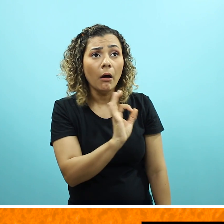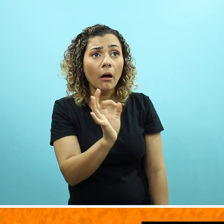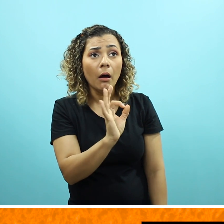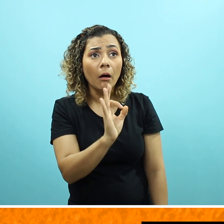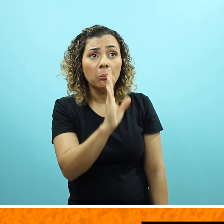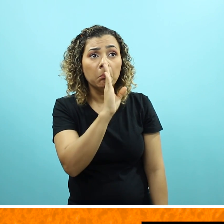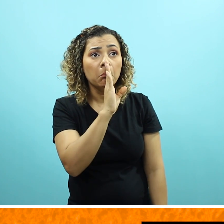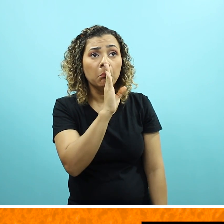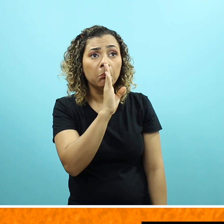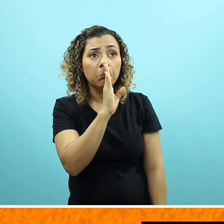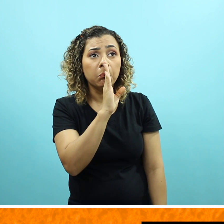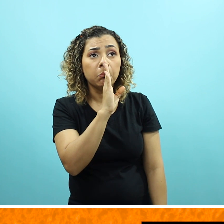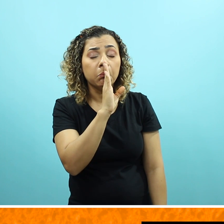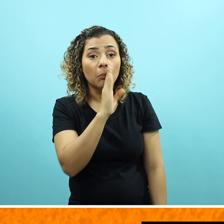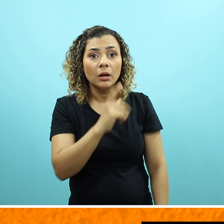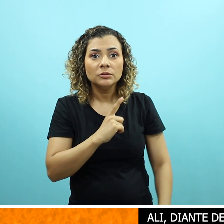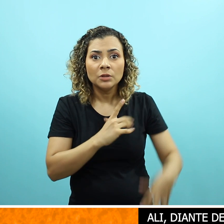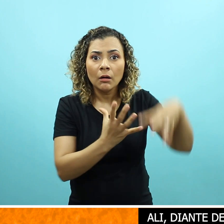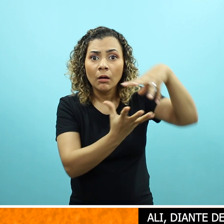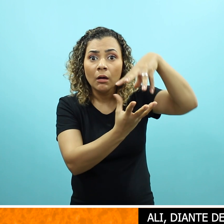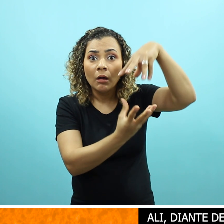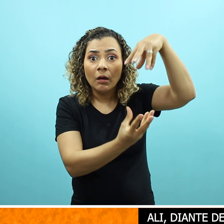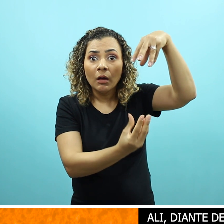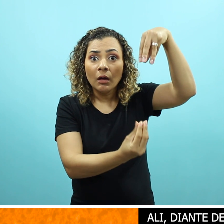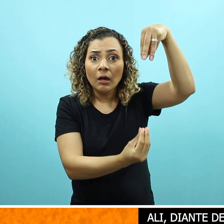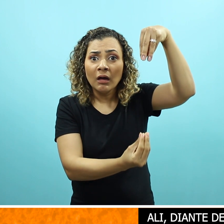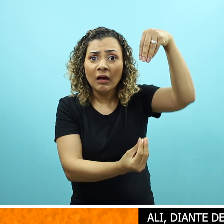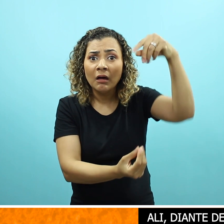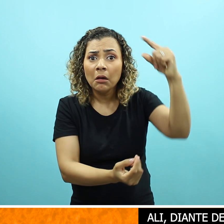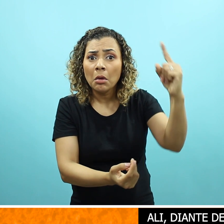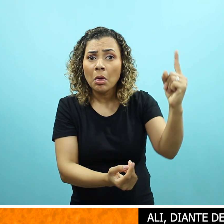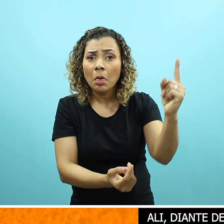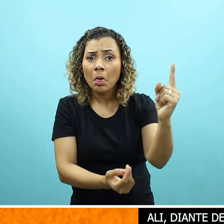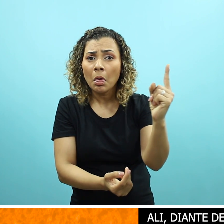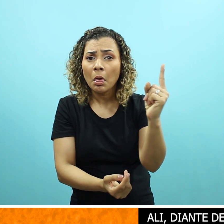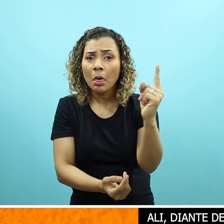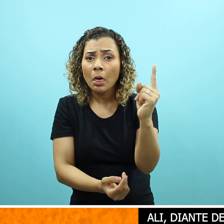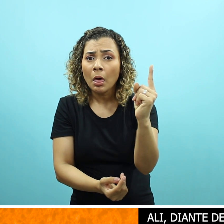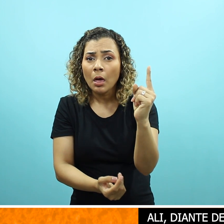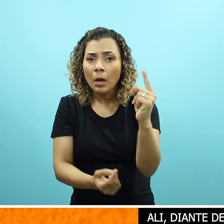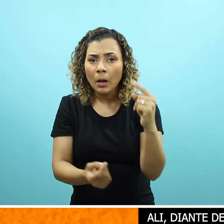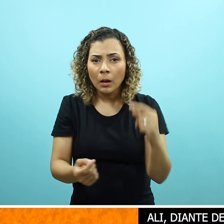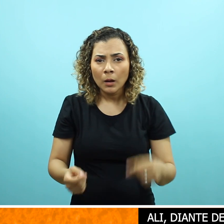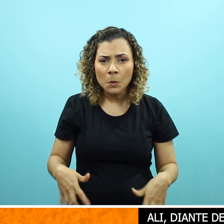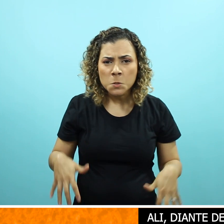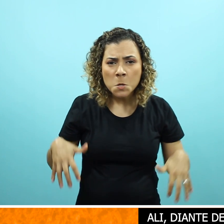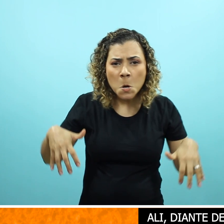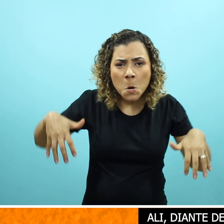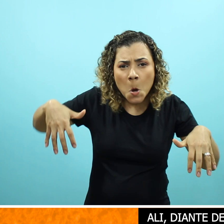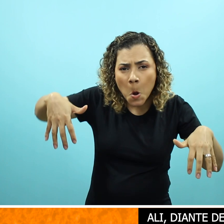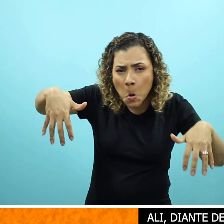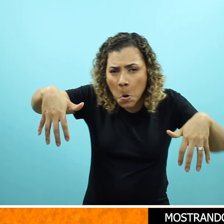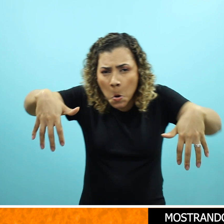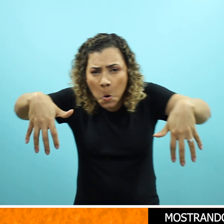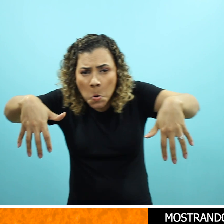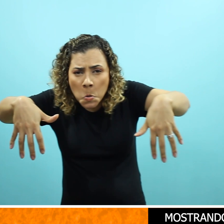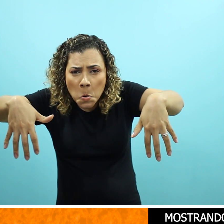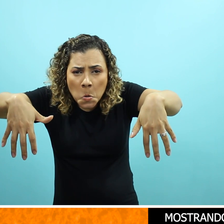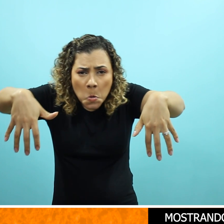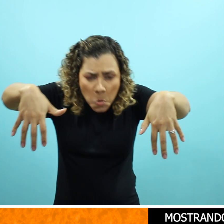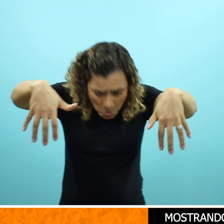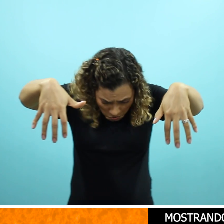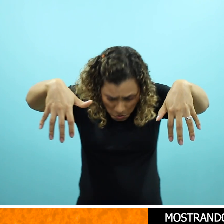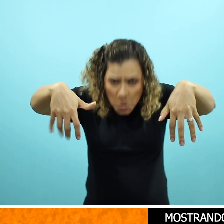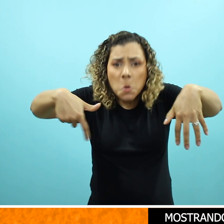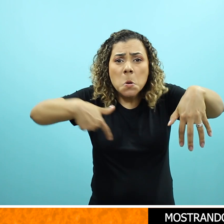A mulher perdeu a fala. Ali, diante dela, estava o defunto, que avançava